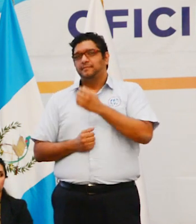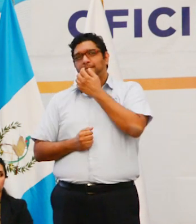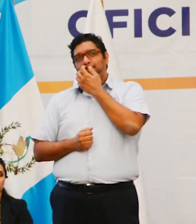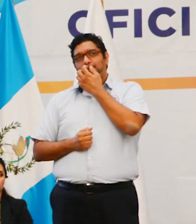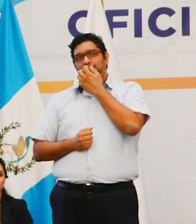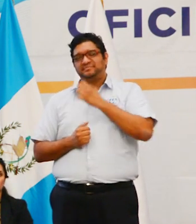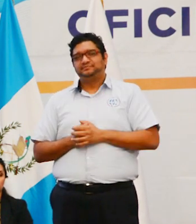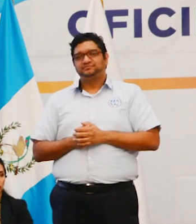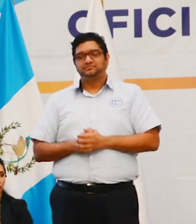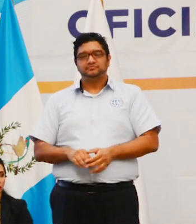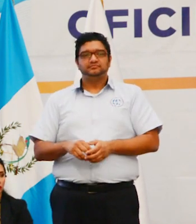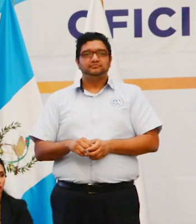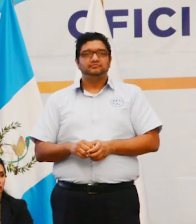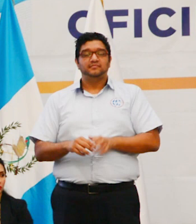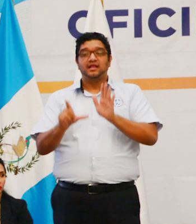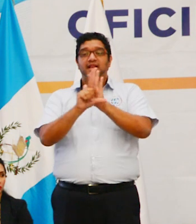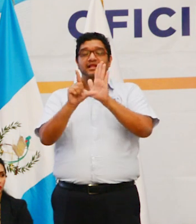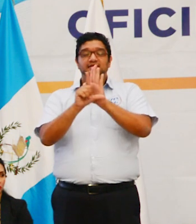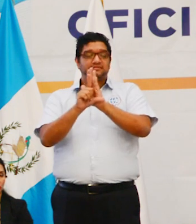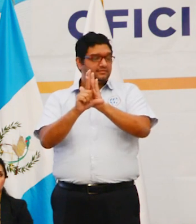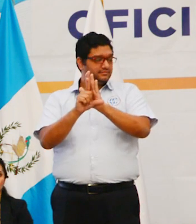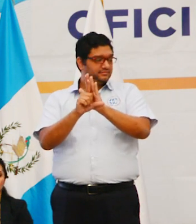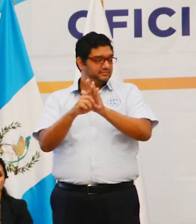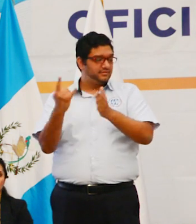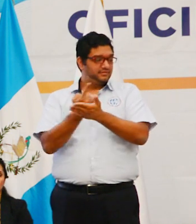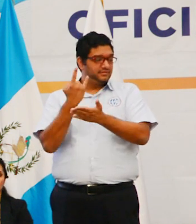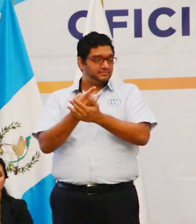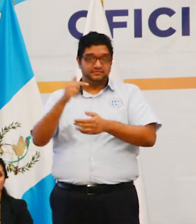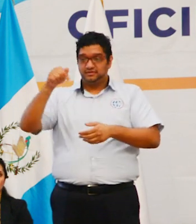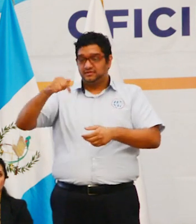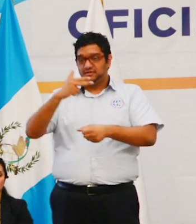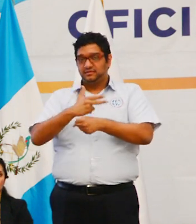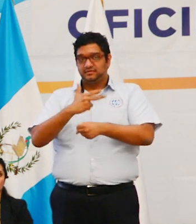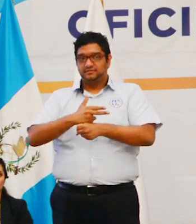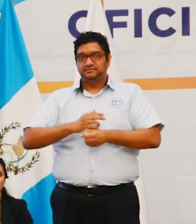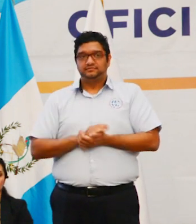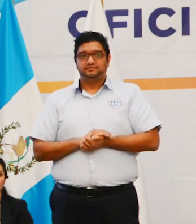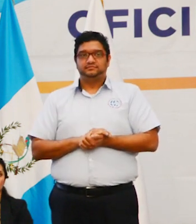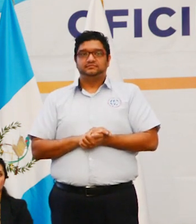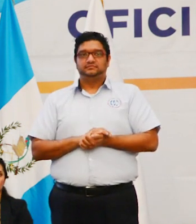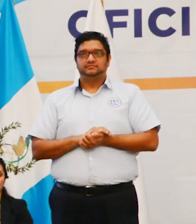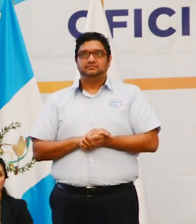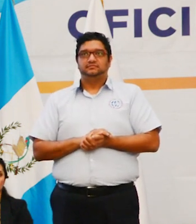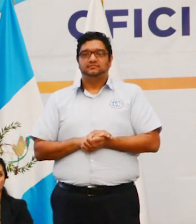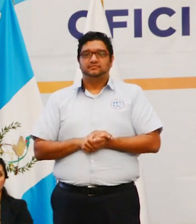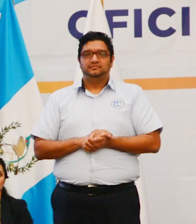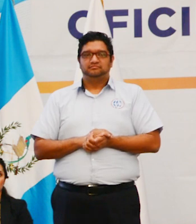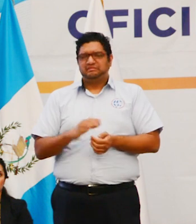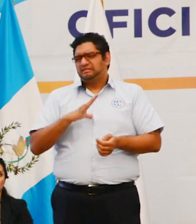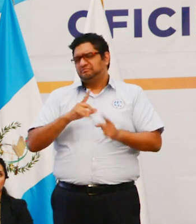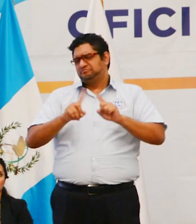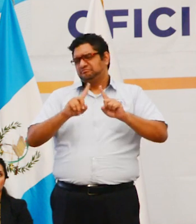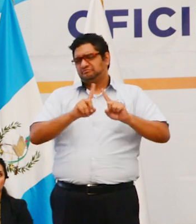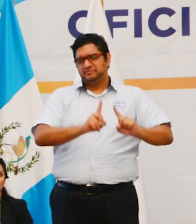El marco jurídico que norma en Guatemala el acceso a la justicia son varias leyes que tenemos